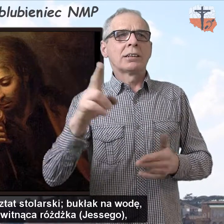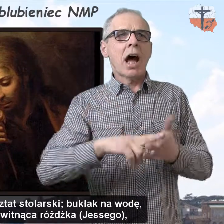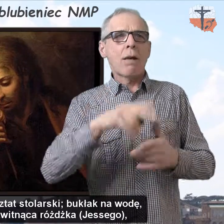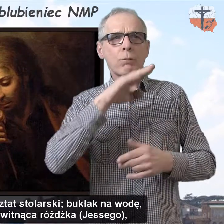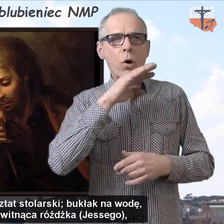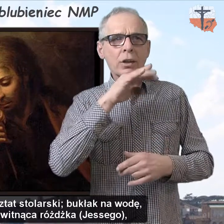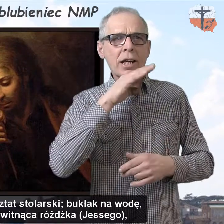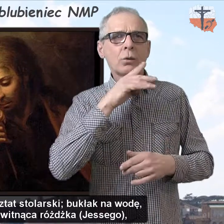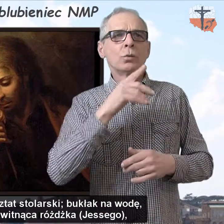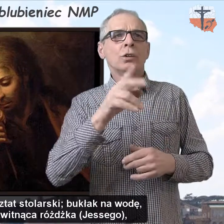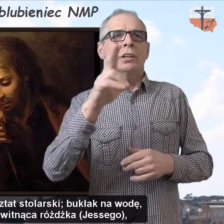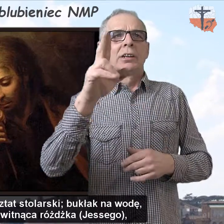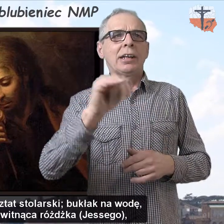kij wędrowca,